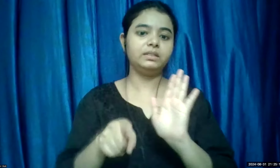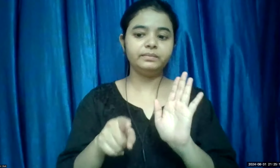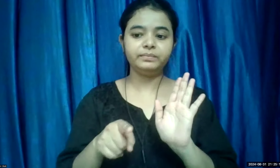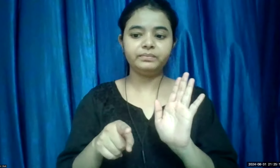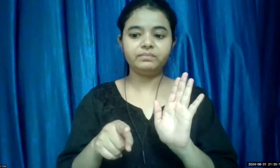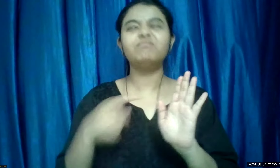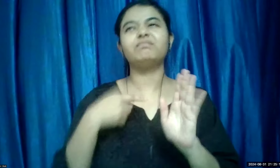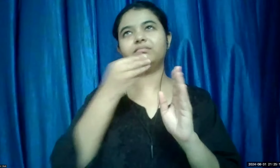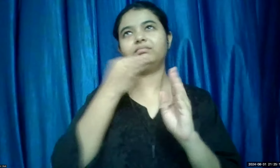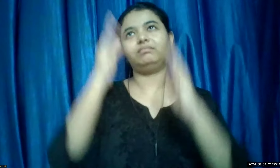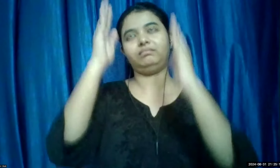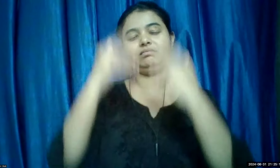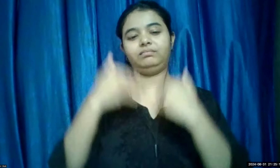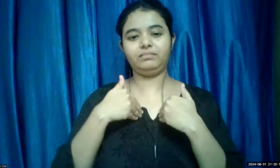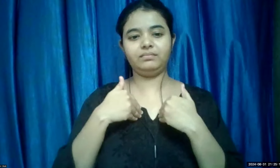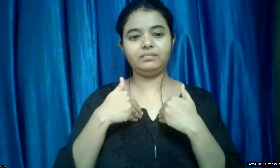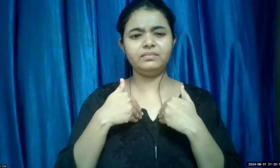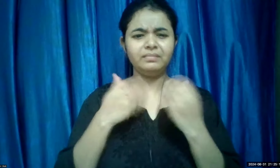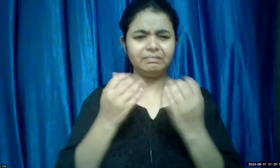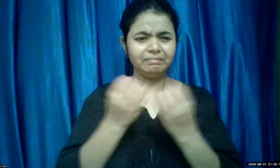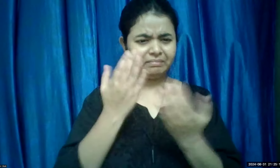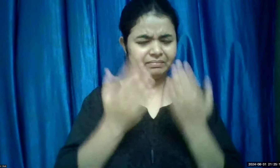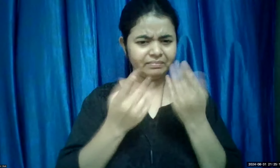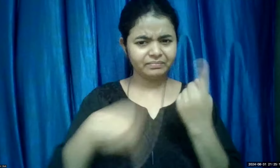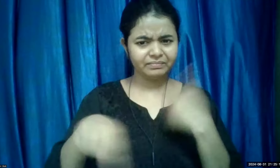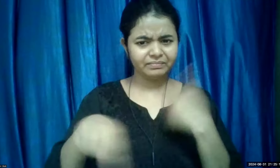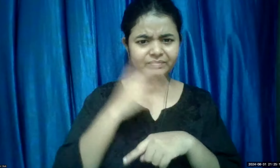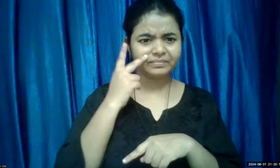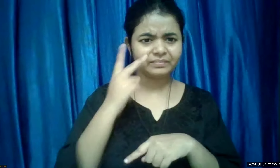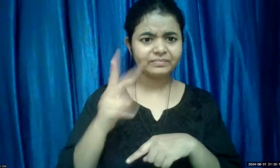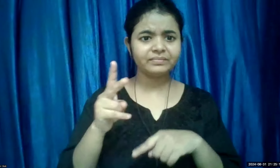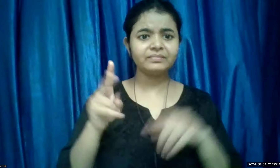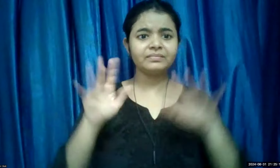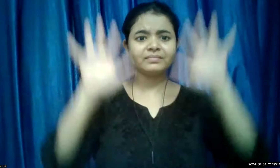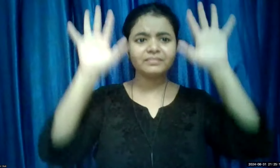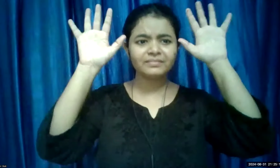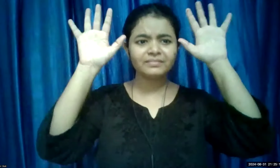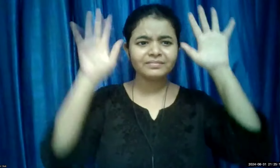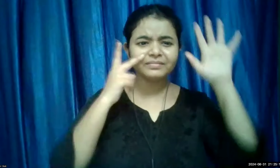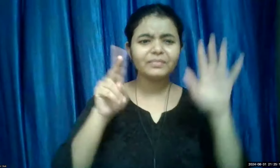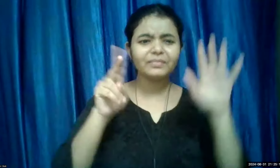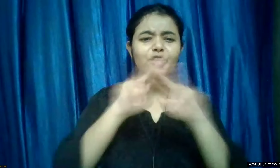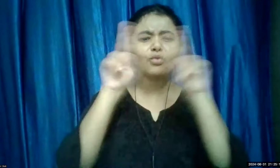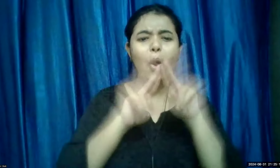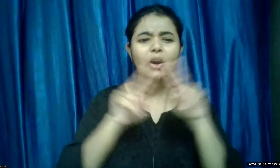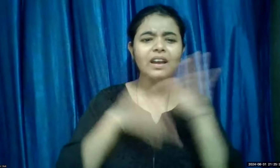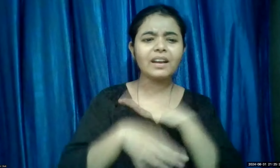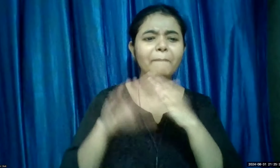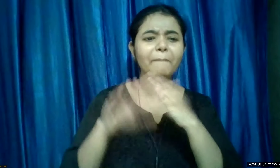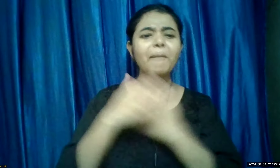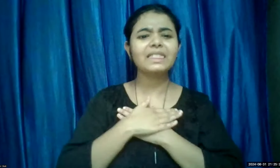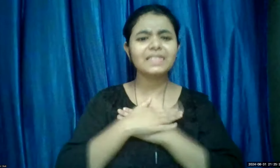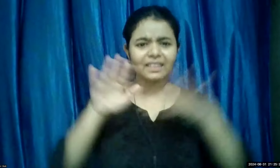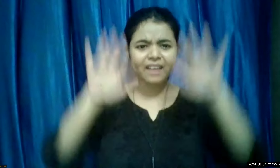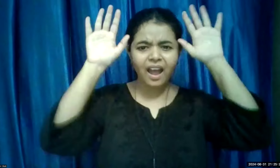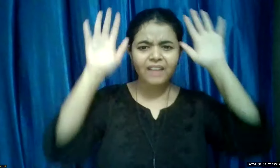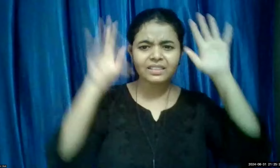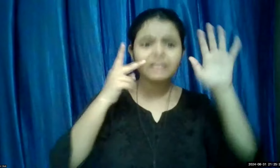अपनी गोद में उठाएं। इसलिए आपने देखा होगा इस्कॉन में सब भक्त हैं तो ऐसा हाथ उठा के नाचते हैं, है ना।